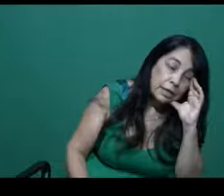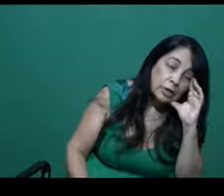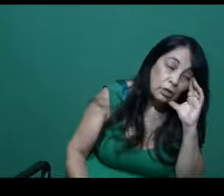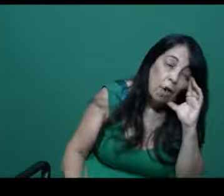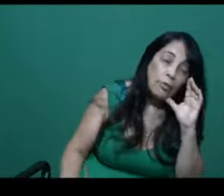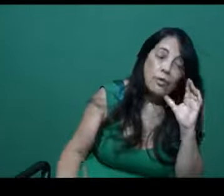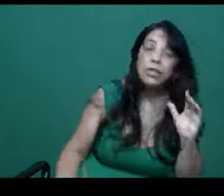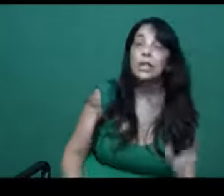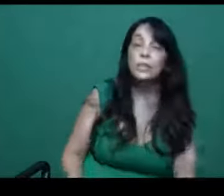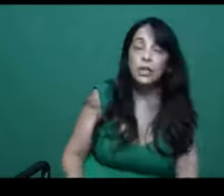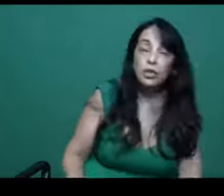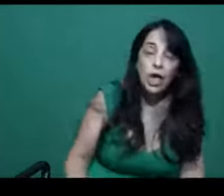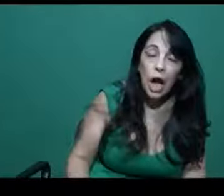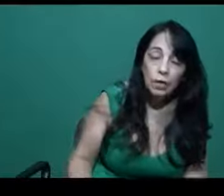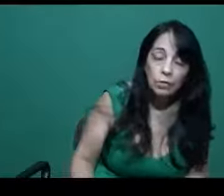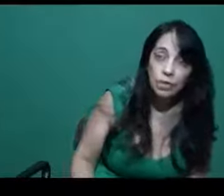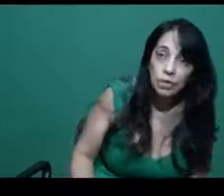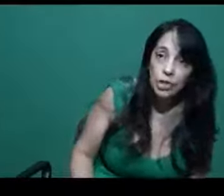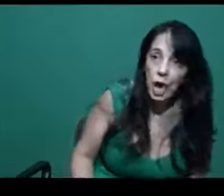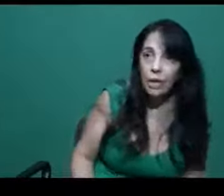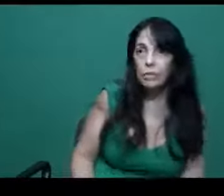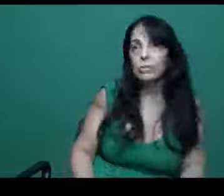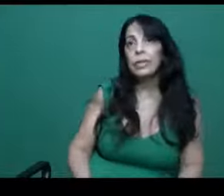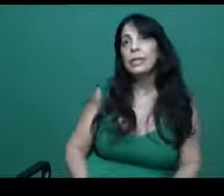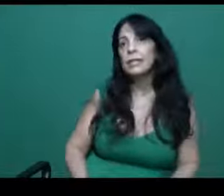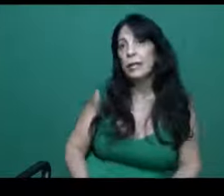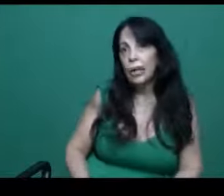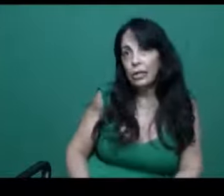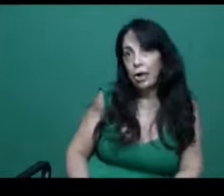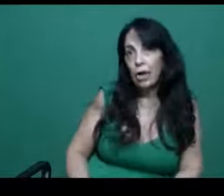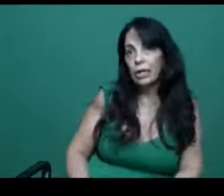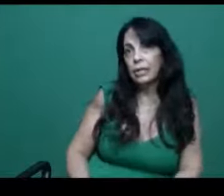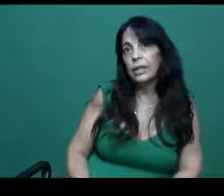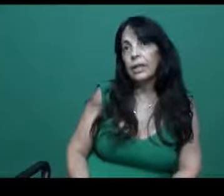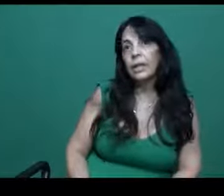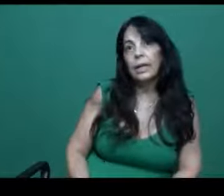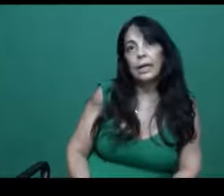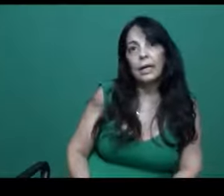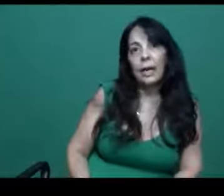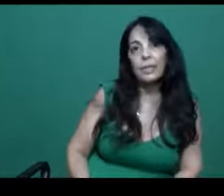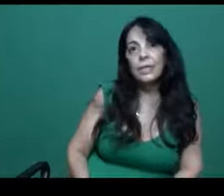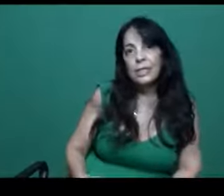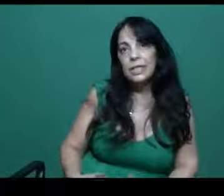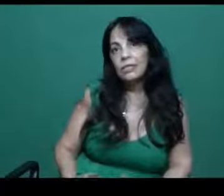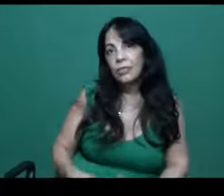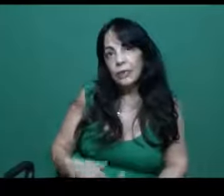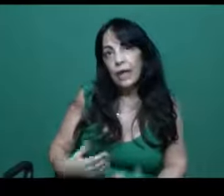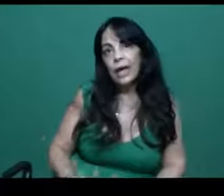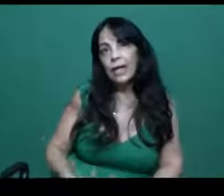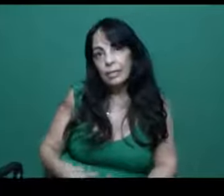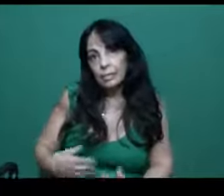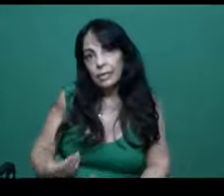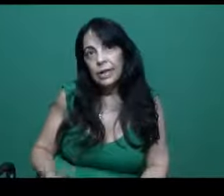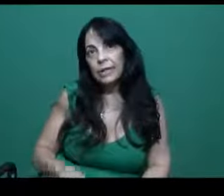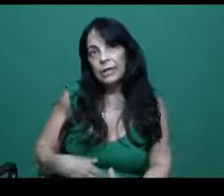sendo igual ao ouvinte, ele precisa do diálogo, e o diálogo tem que ser uma troca. É preciso ficar